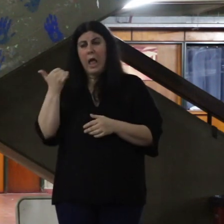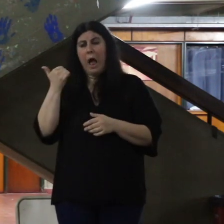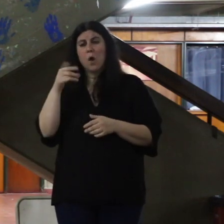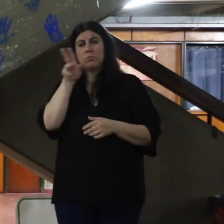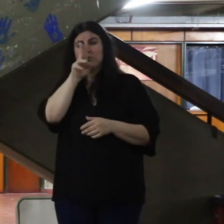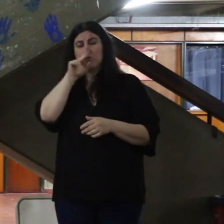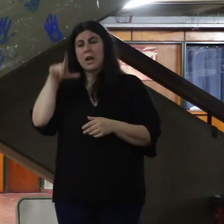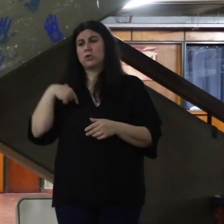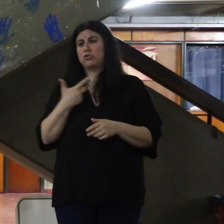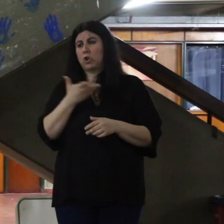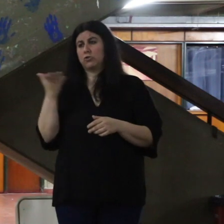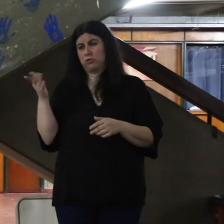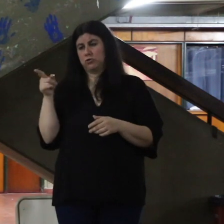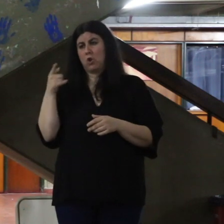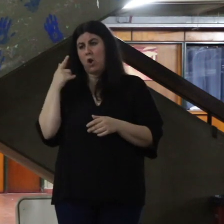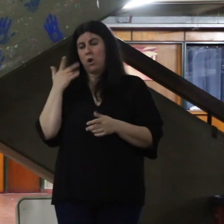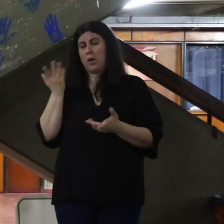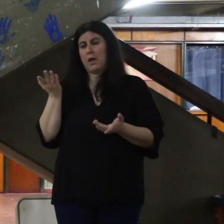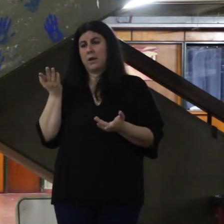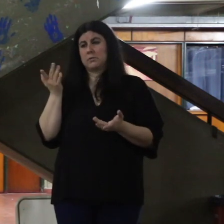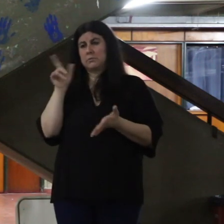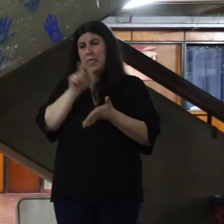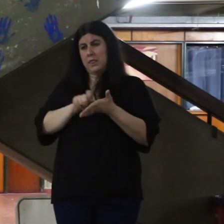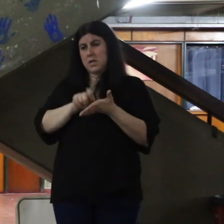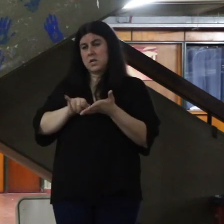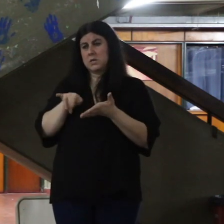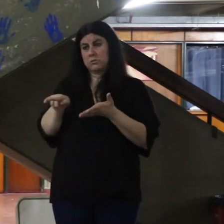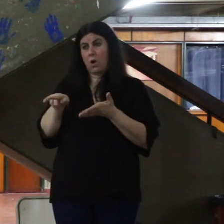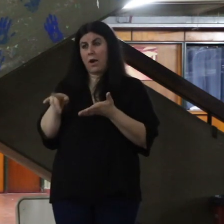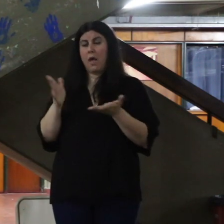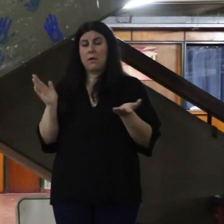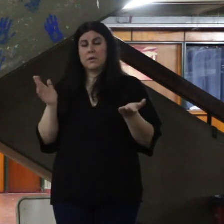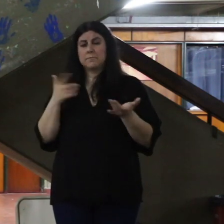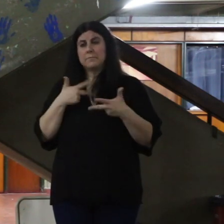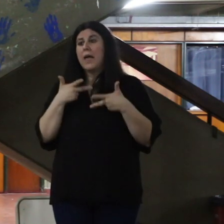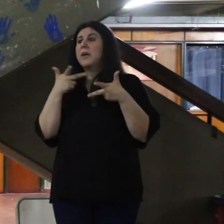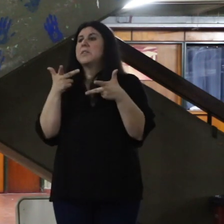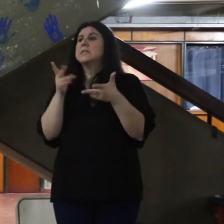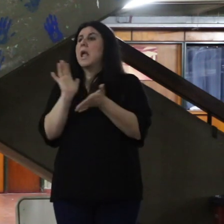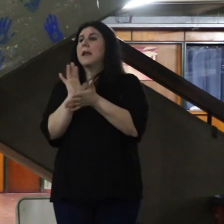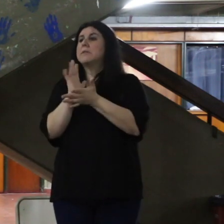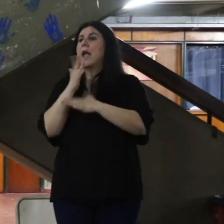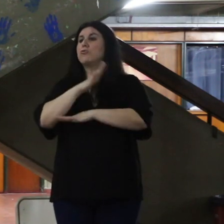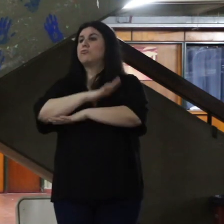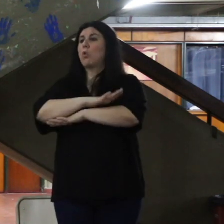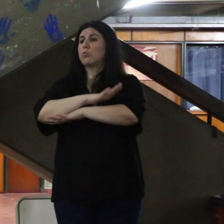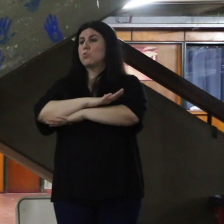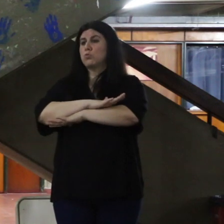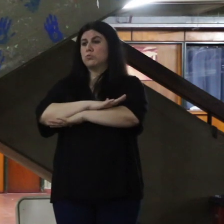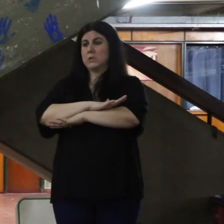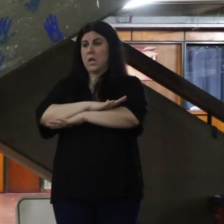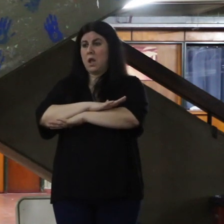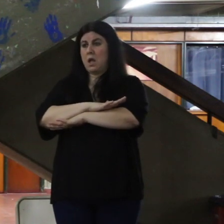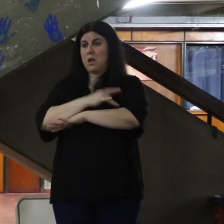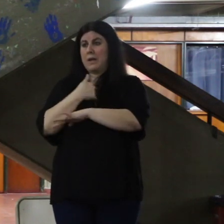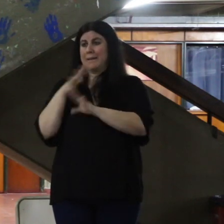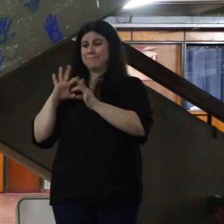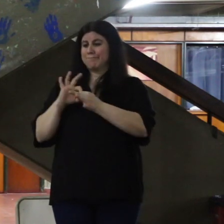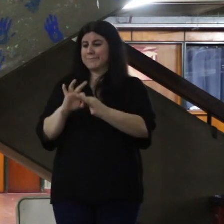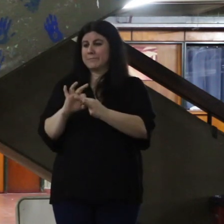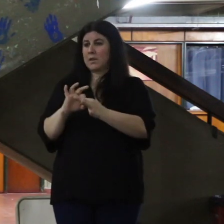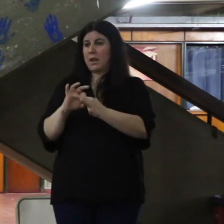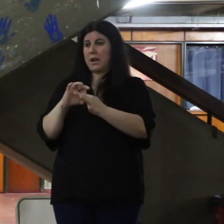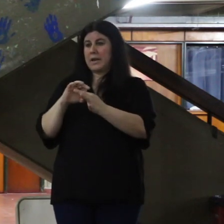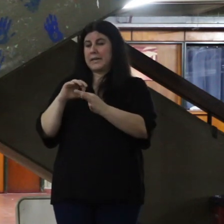socióloga, Wendy Brown, que dice: es la conducta de las conductas. ¿Qué quiero